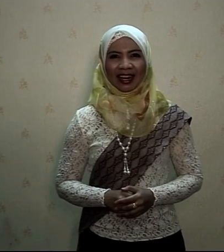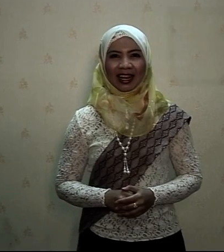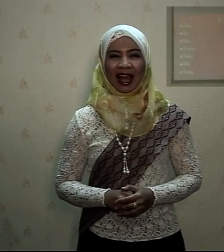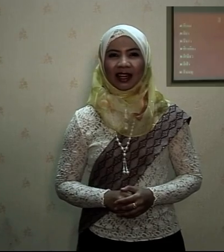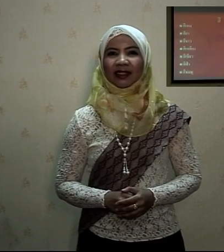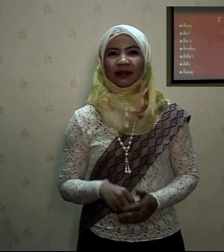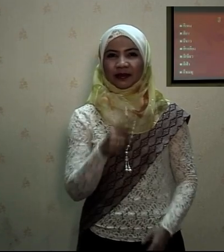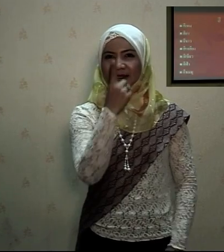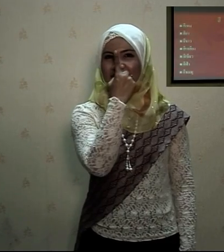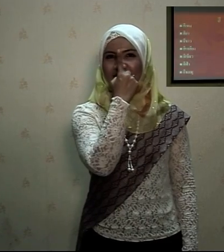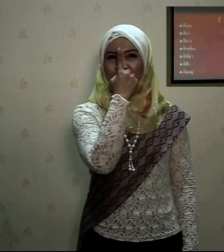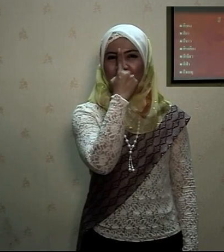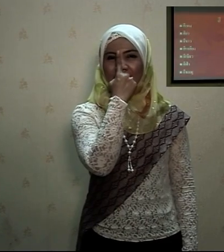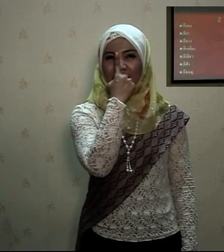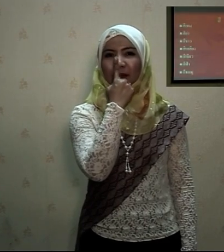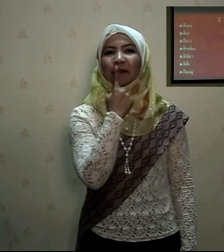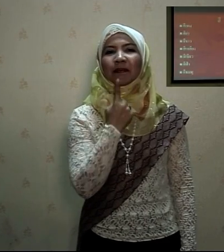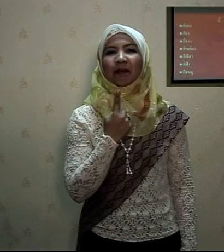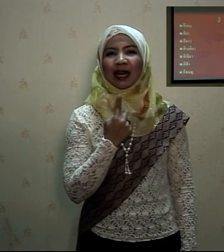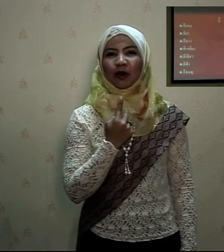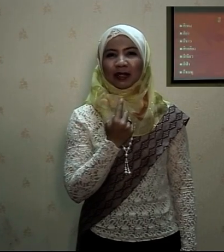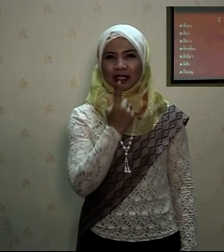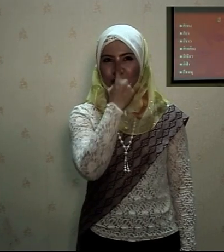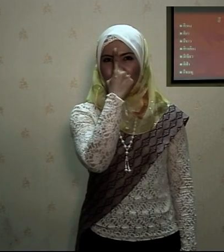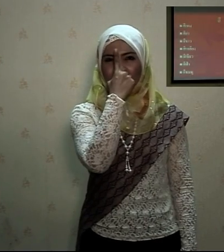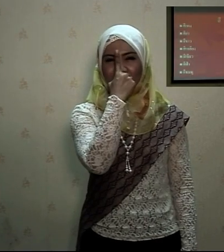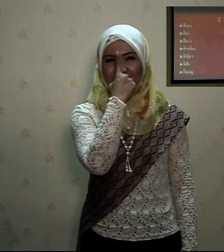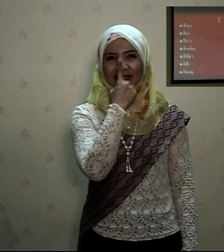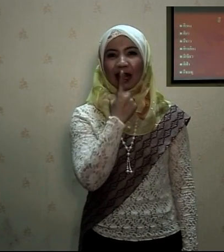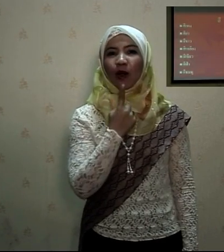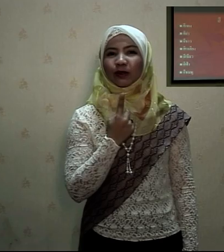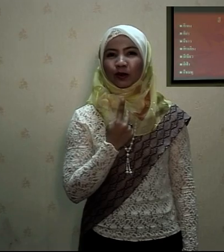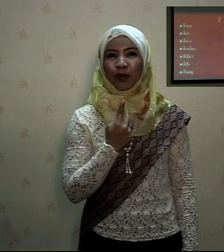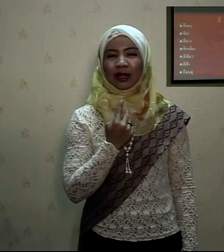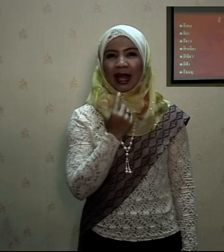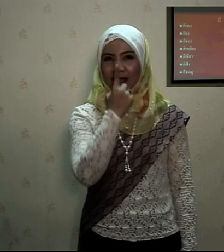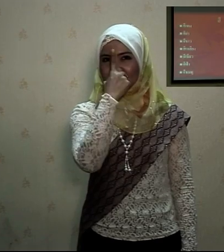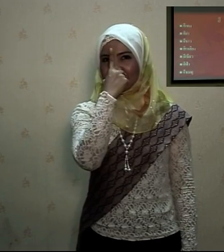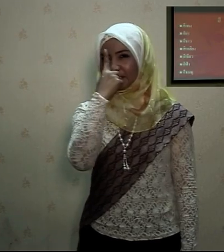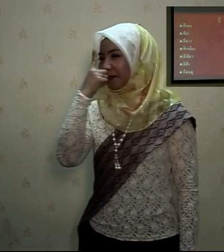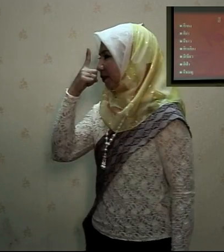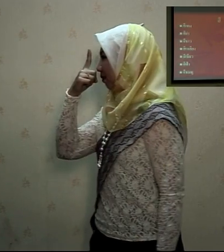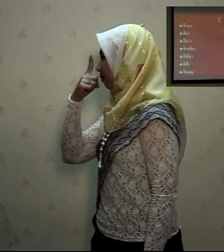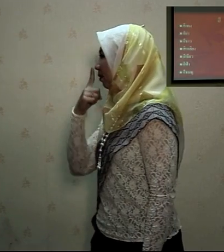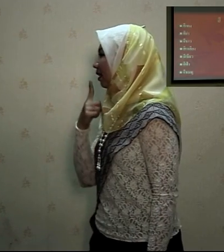นะคะใช้นิ้วชี้ปาดลงไปที่จมูกหรือลักษณะของตรงๆนะคะสี